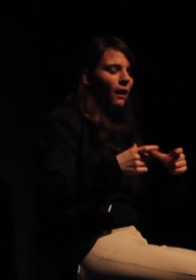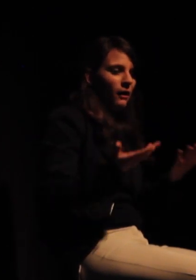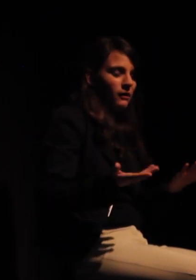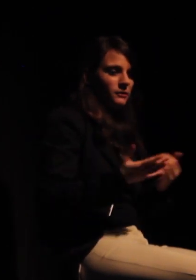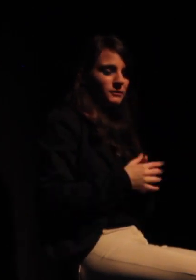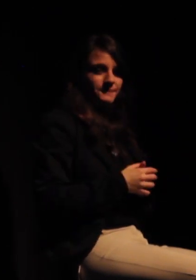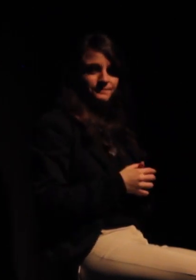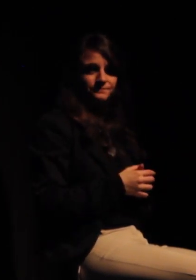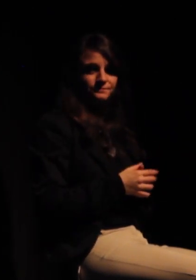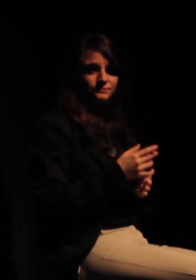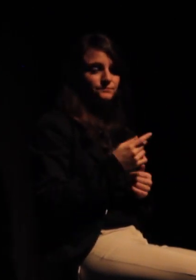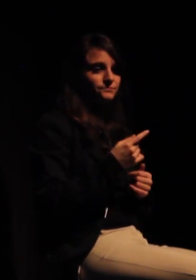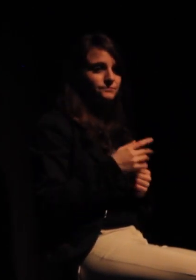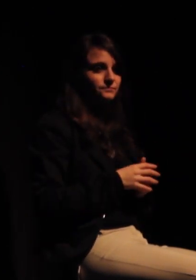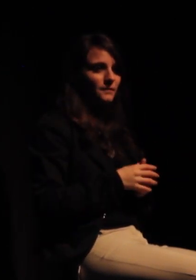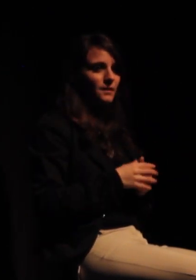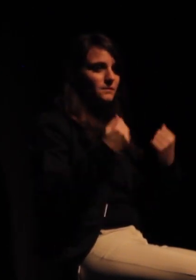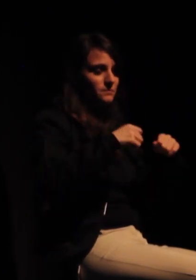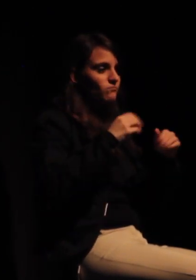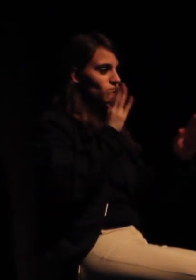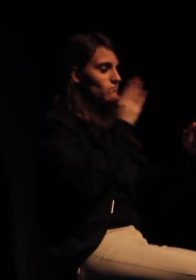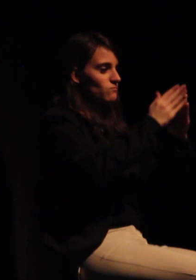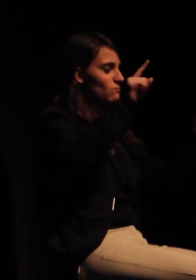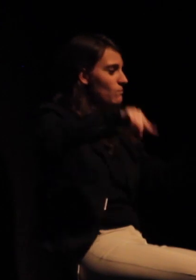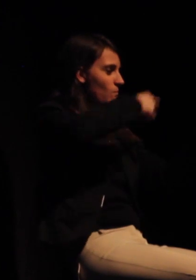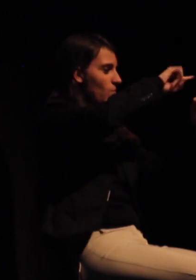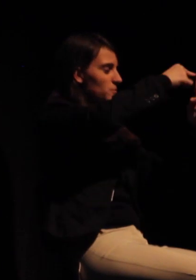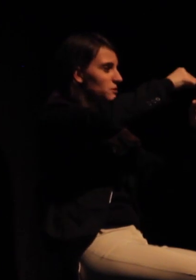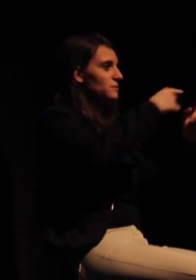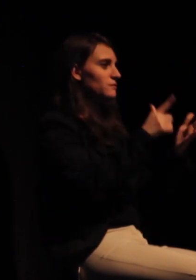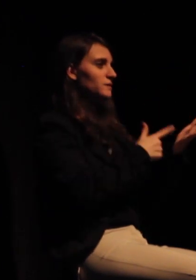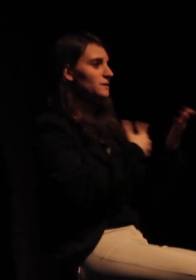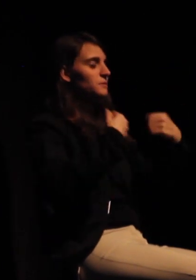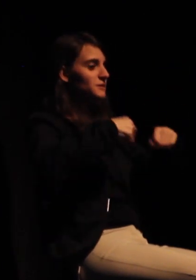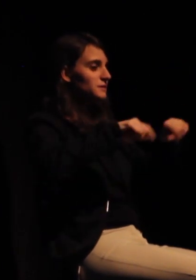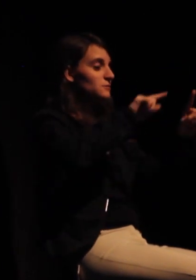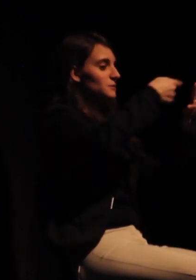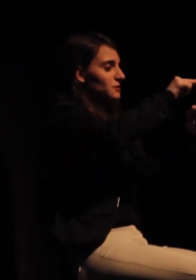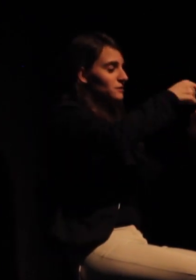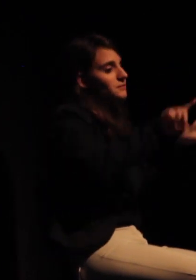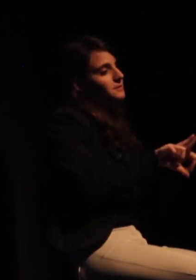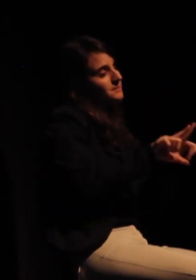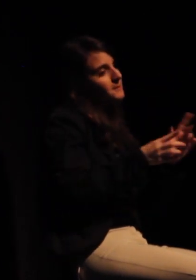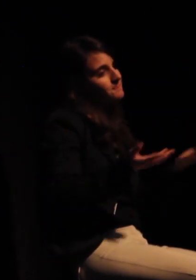onde? Porque você está aqui, você tem que ir a um lugar. O livro tem que ir para algum lugar.